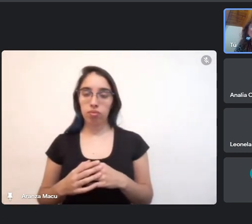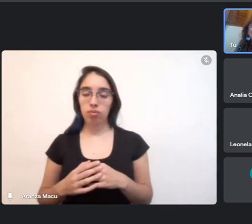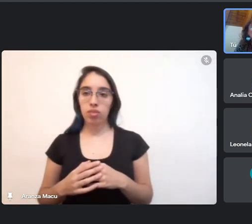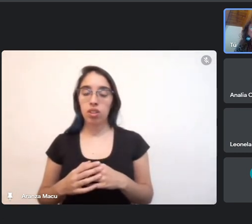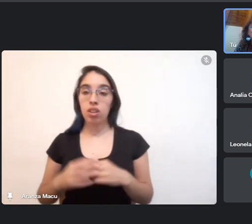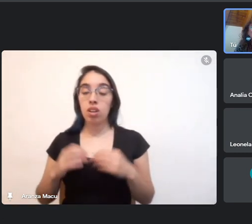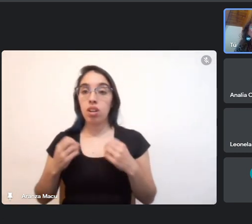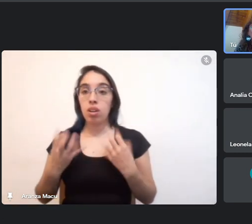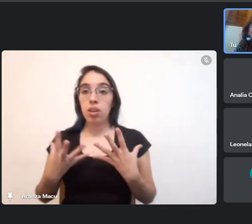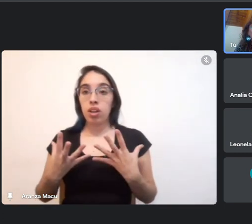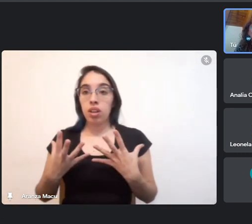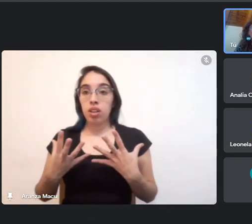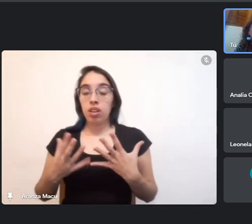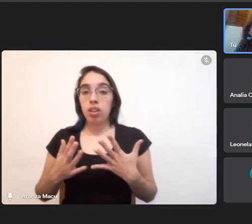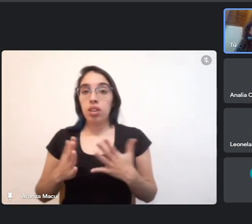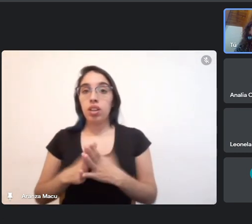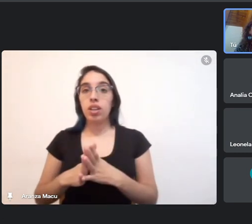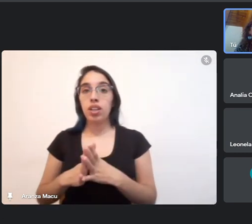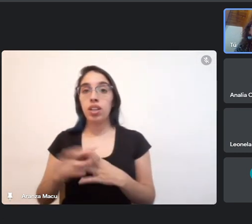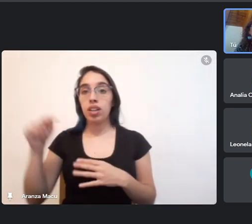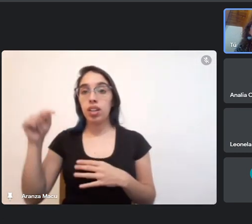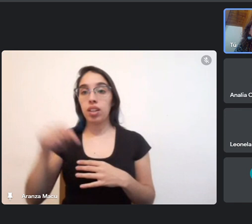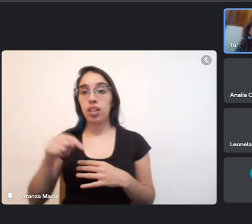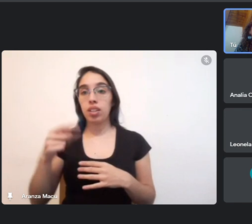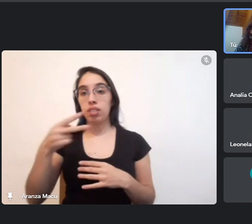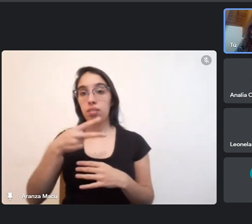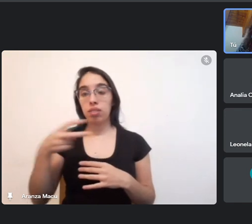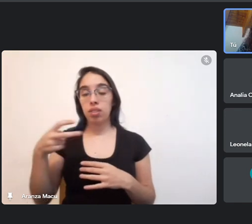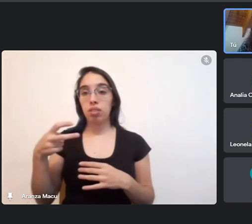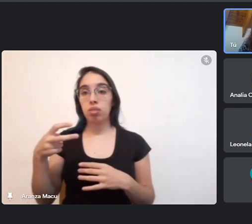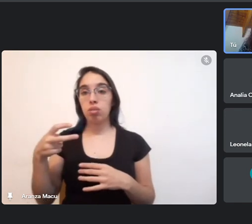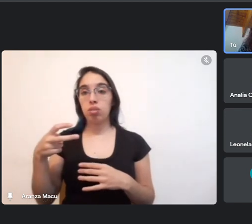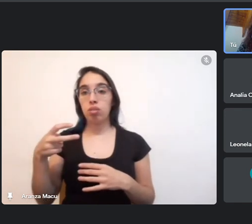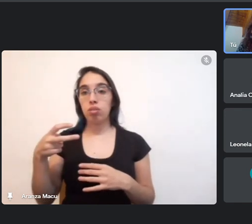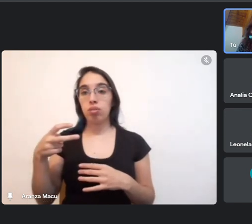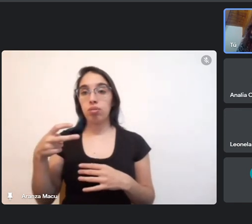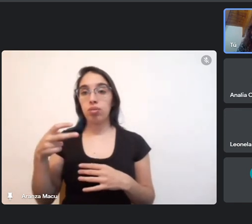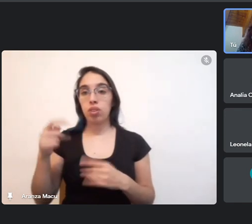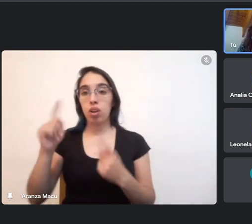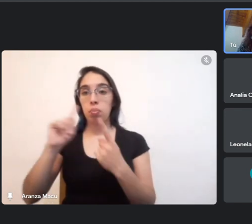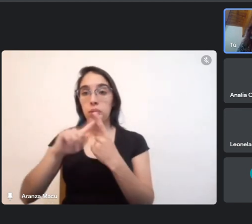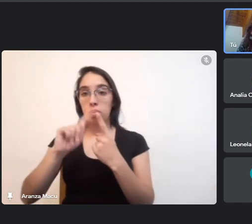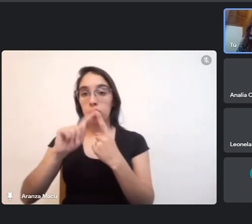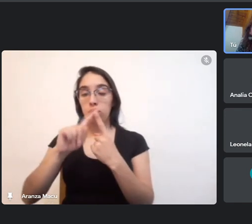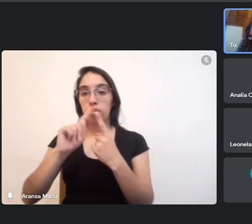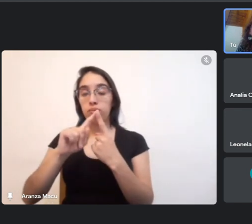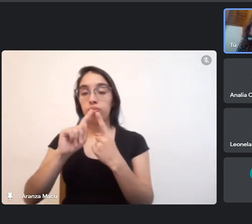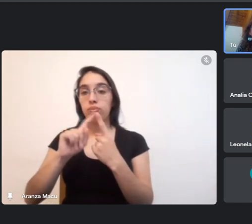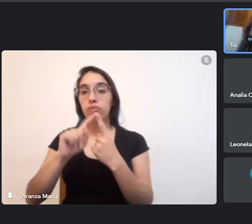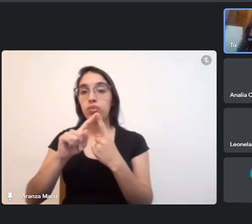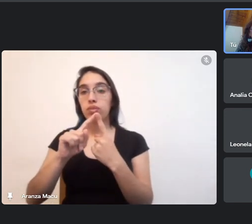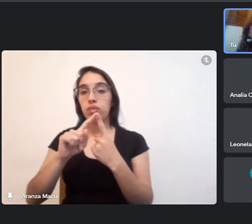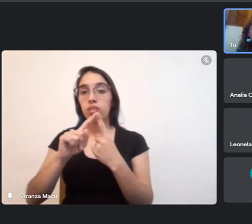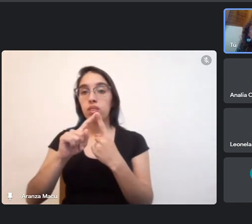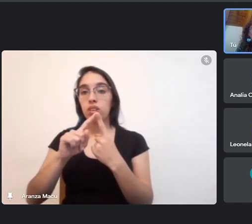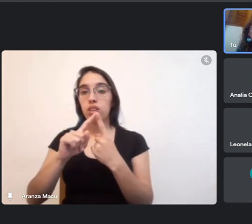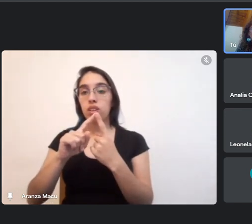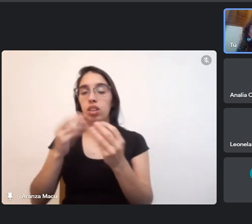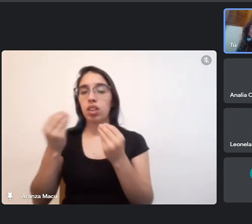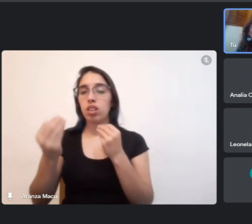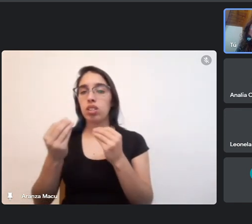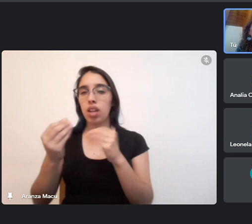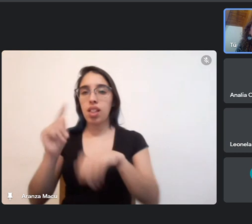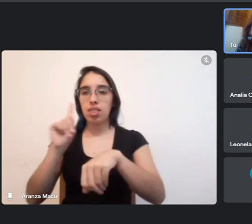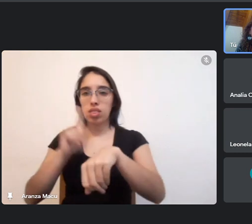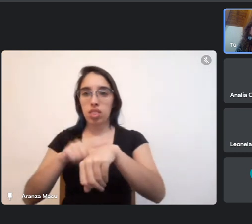Este primer verbo es el que me dice, siempre el primer verbo es el que me dice el tiempo de la frase verbal. Si yo